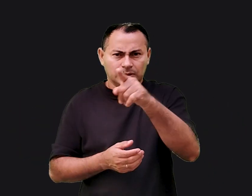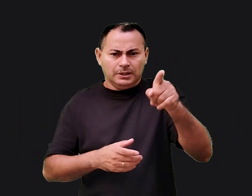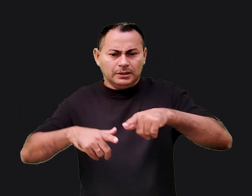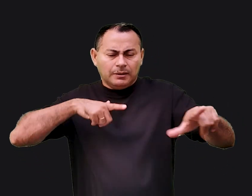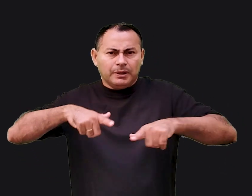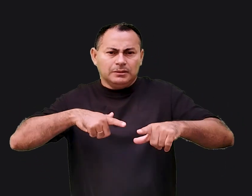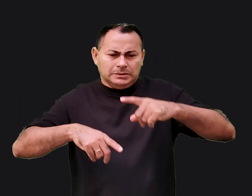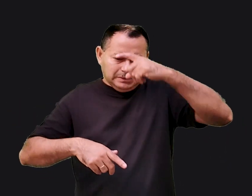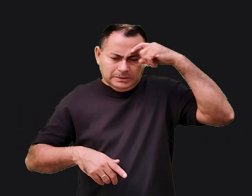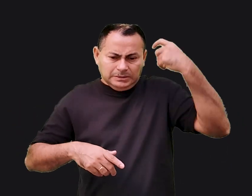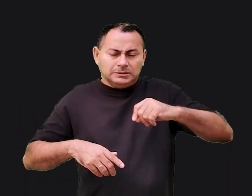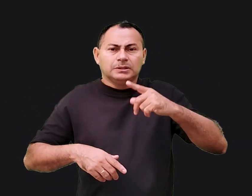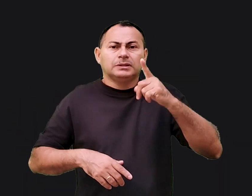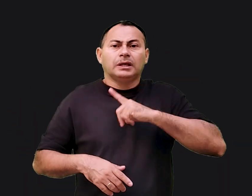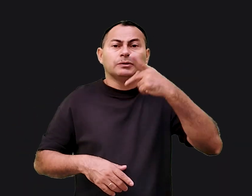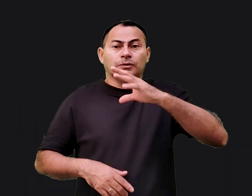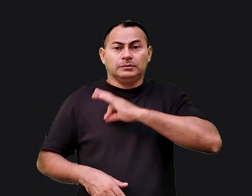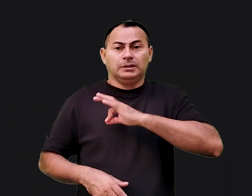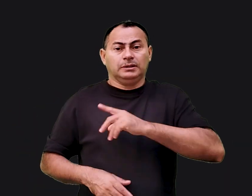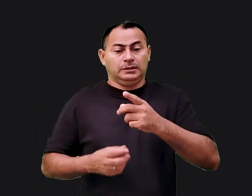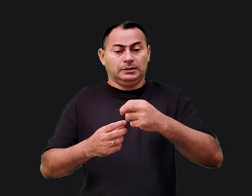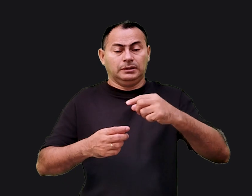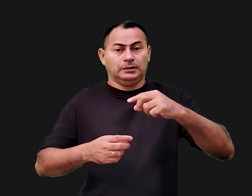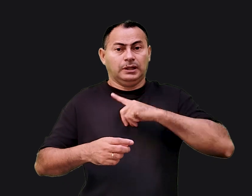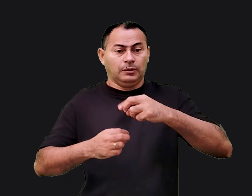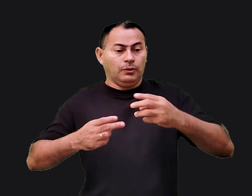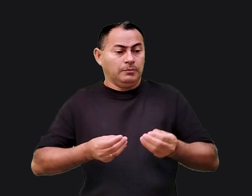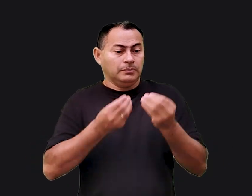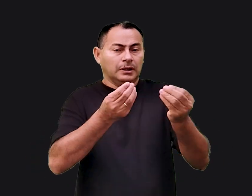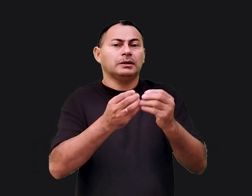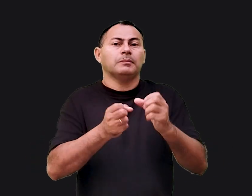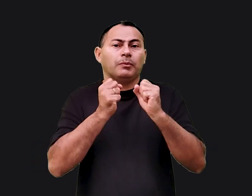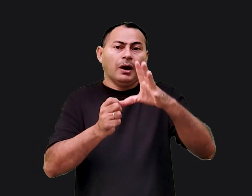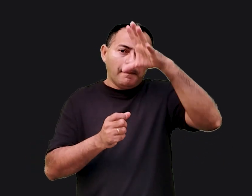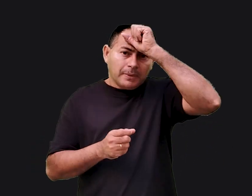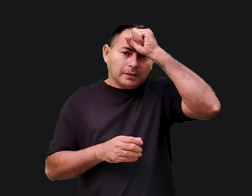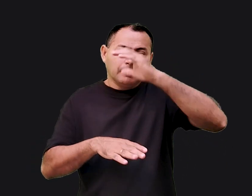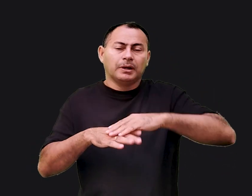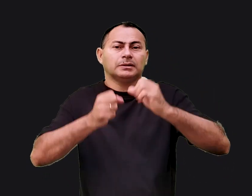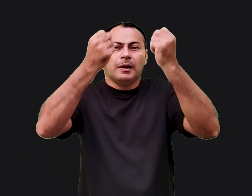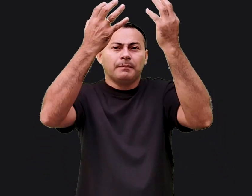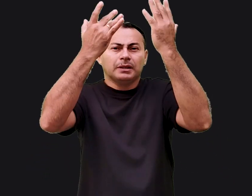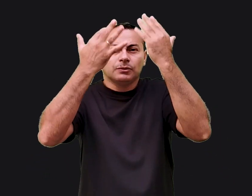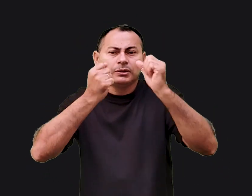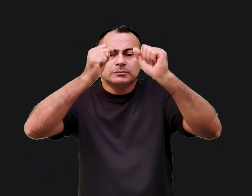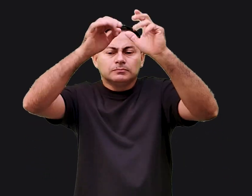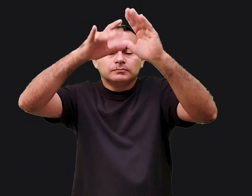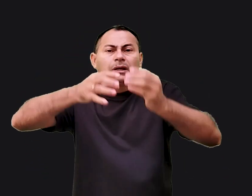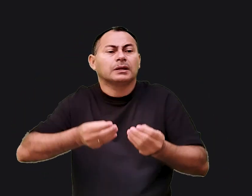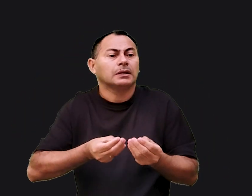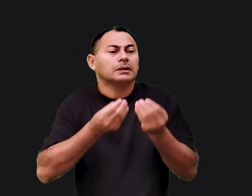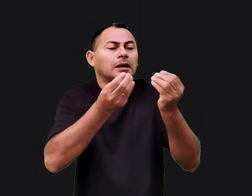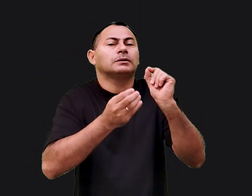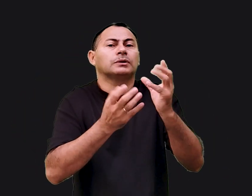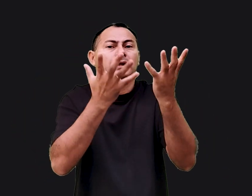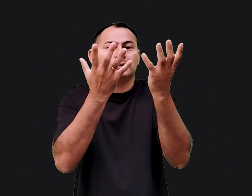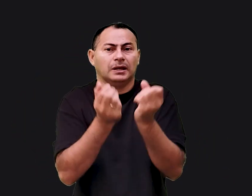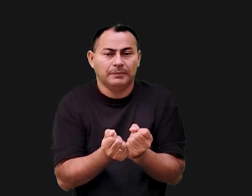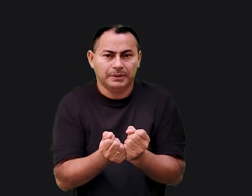você trabalha duro e ganha o seu dinheiro você tem algo para dar e pode aprender que é mais abençoado aquele que dá do que o que